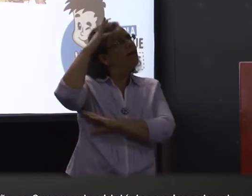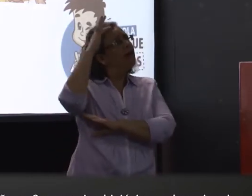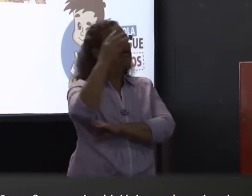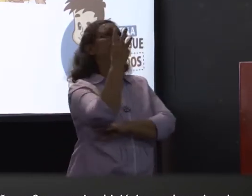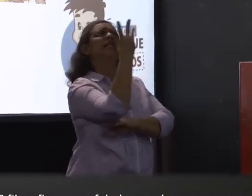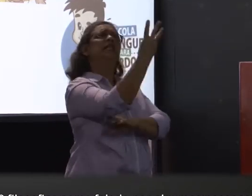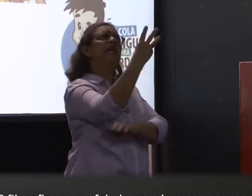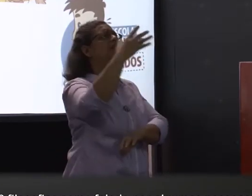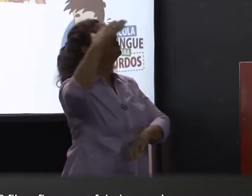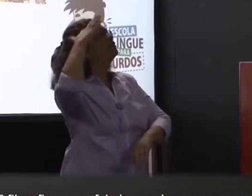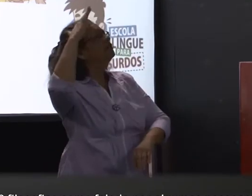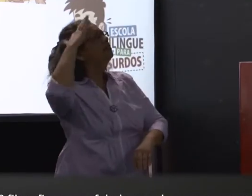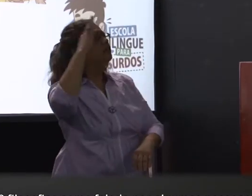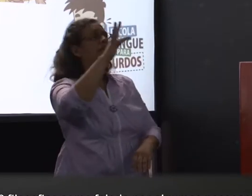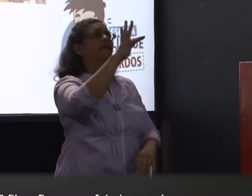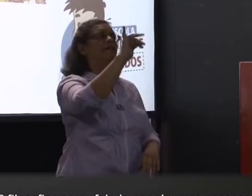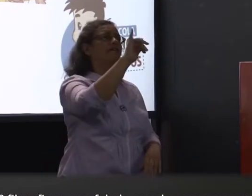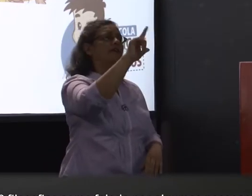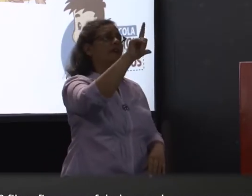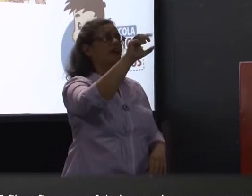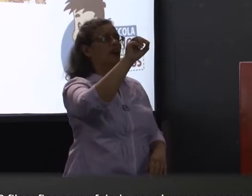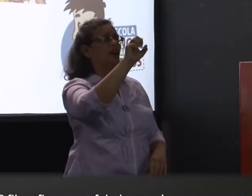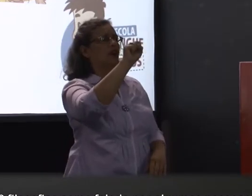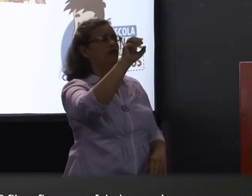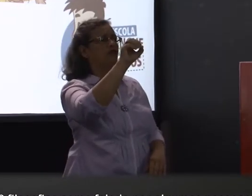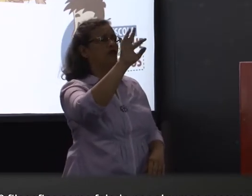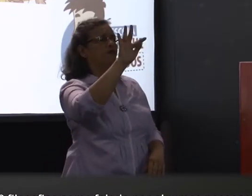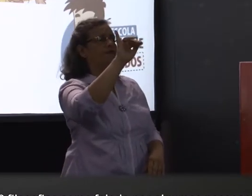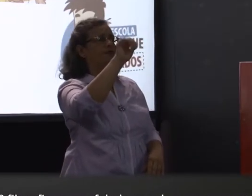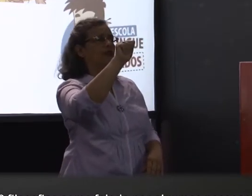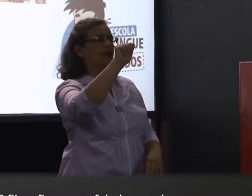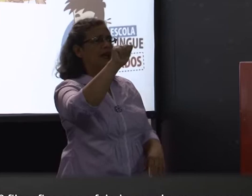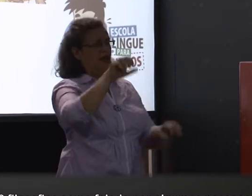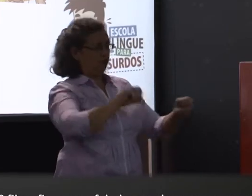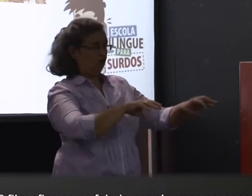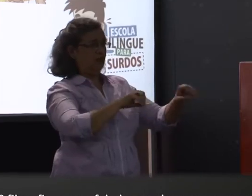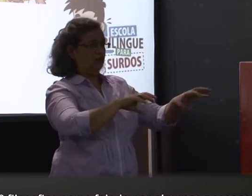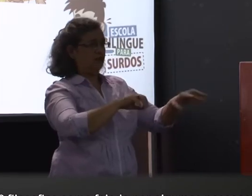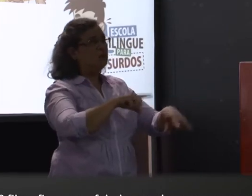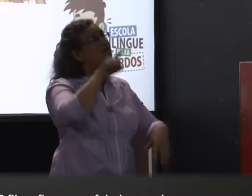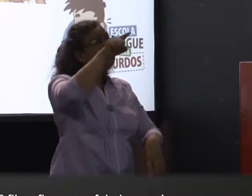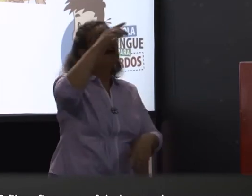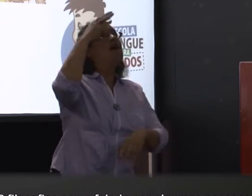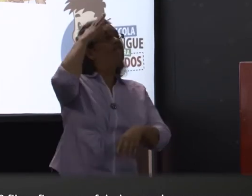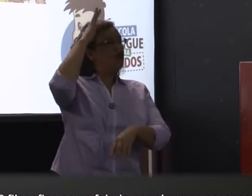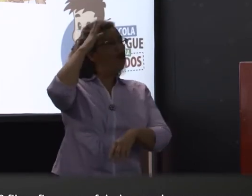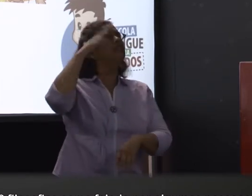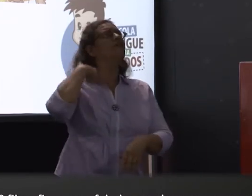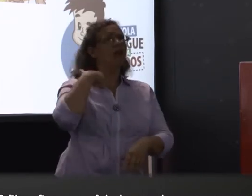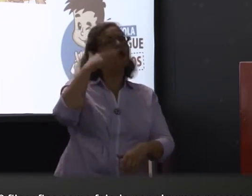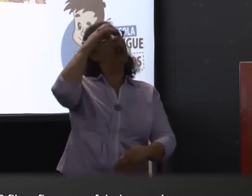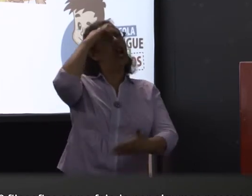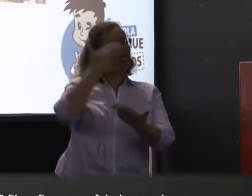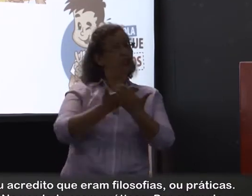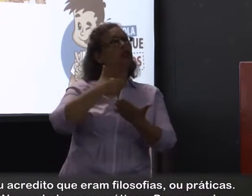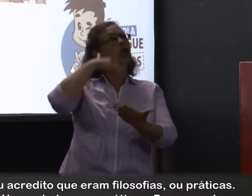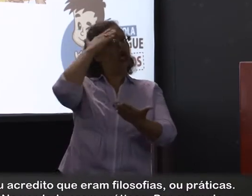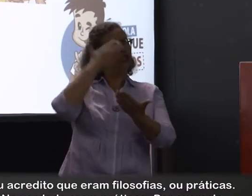educacionais, né? São 3 filosofias, como falado por algumas pessoas, 3 filosofias. Eu acredito